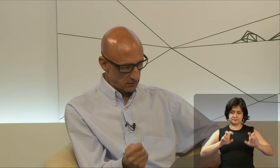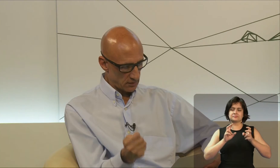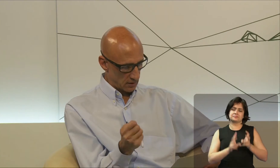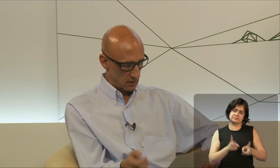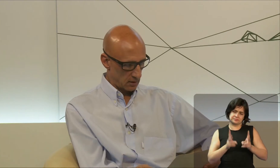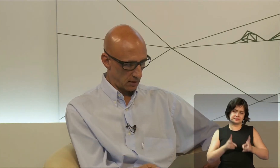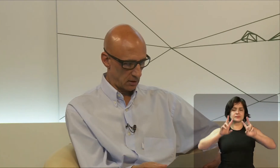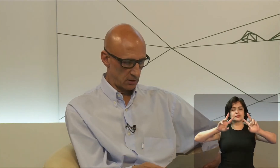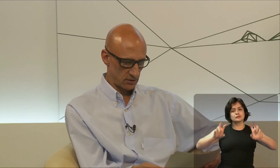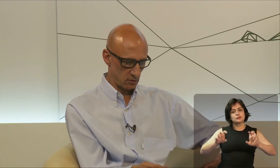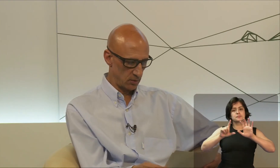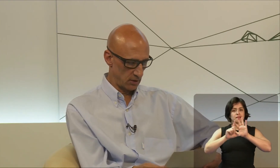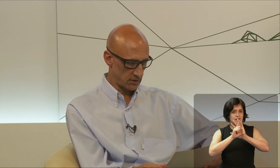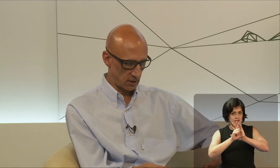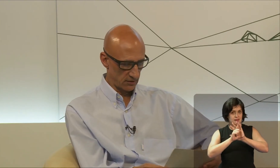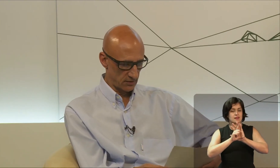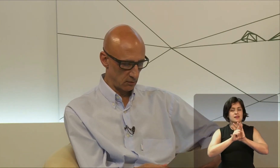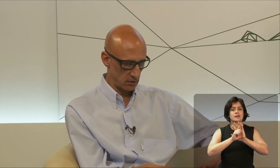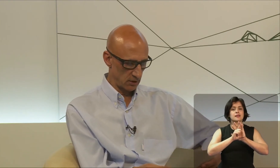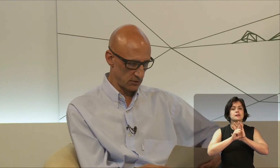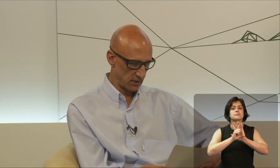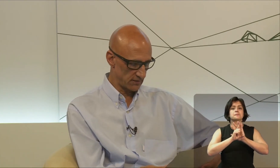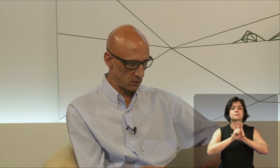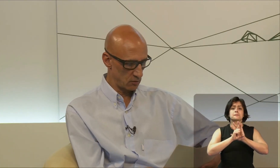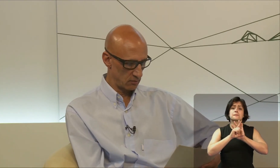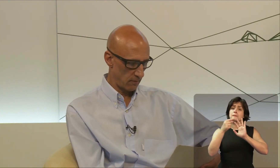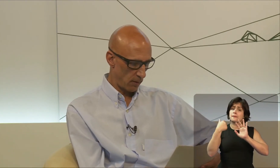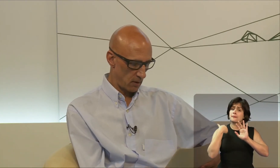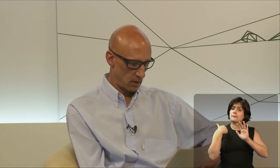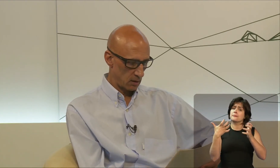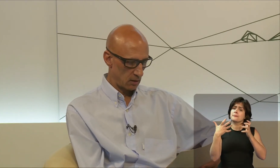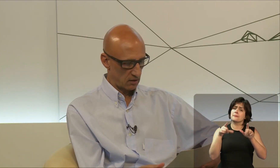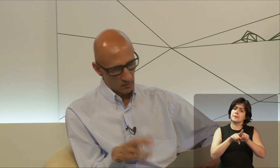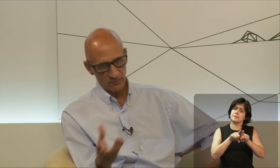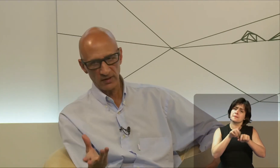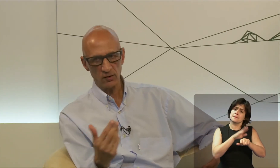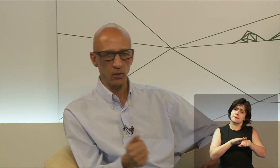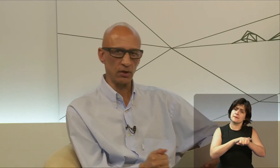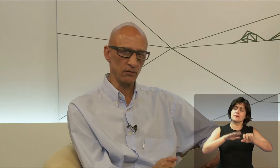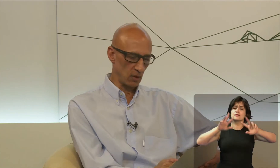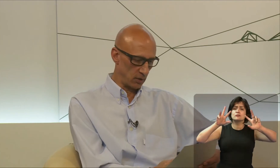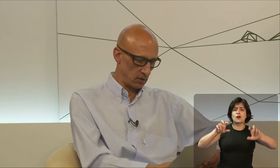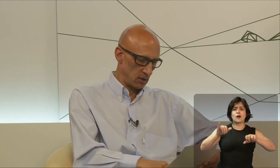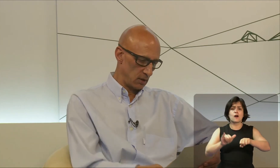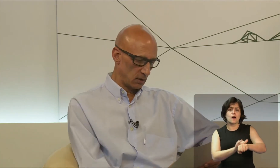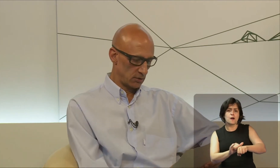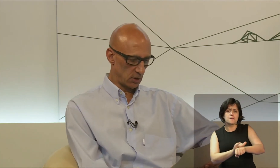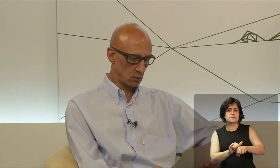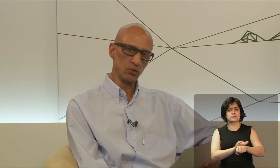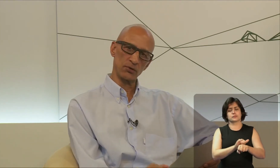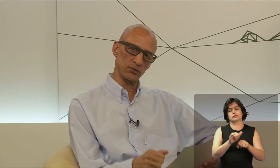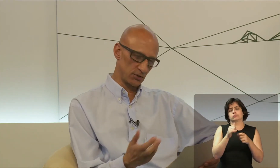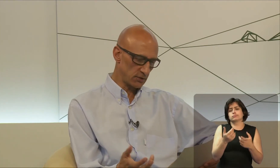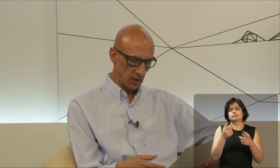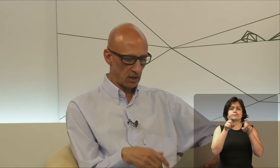ainda sobre essa questão de legislação, vamos falar um pouquinho também de recursos digitais e